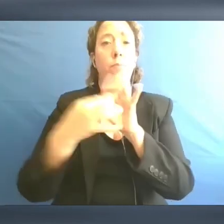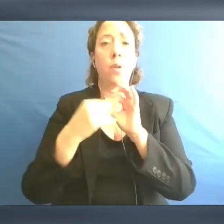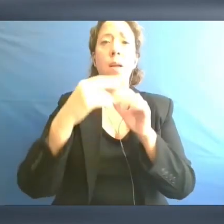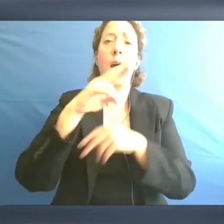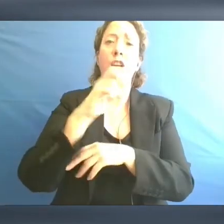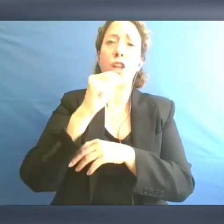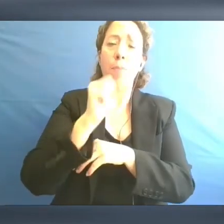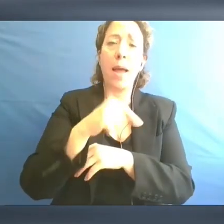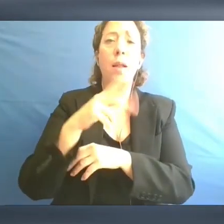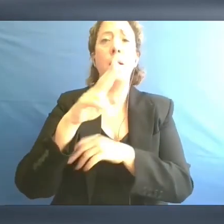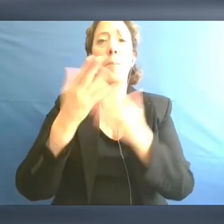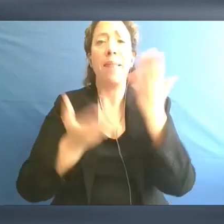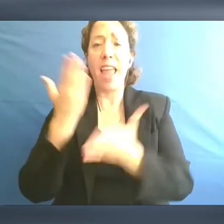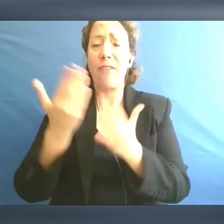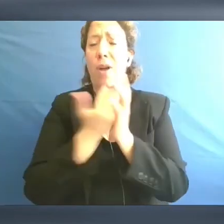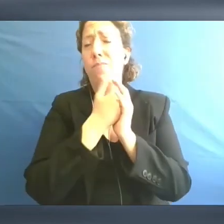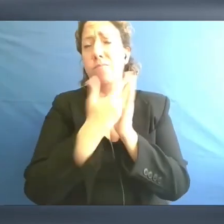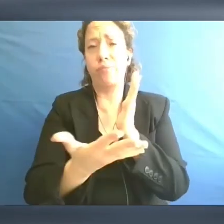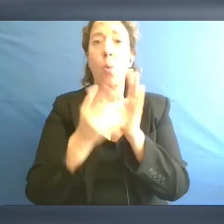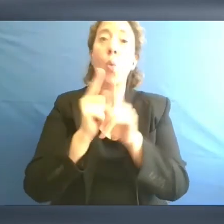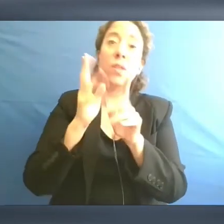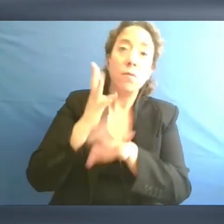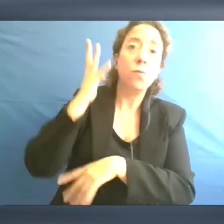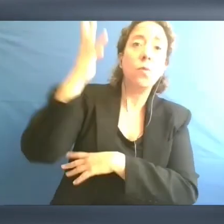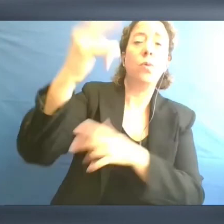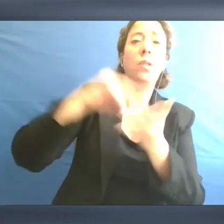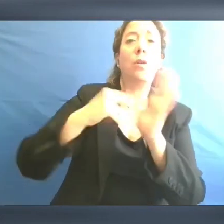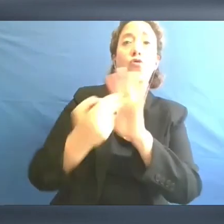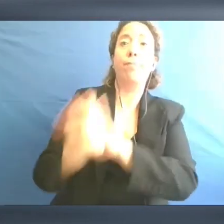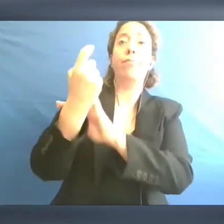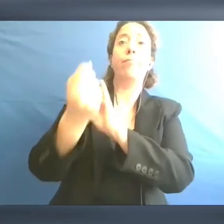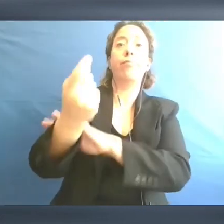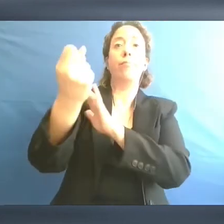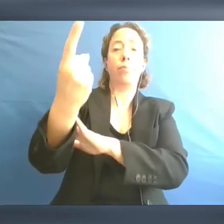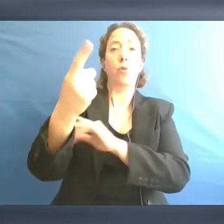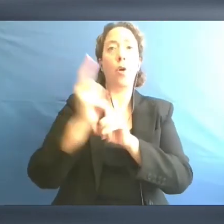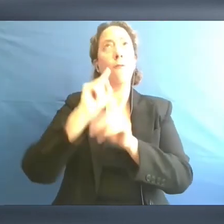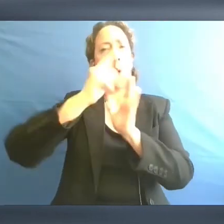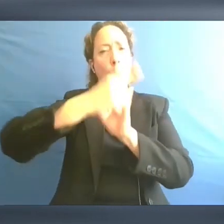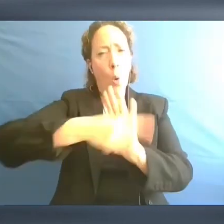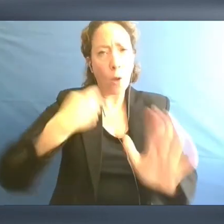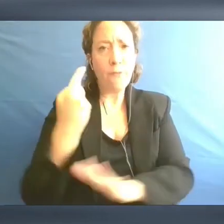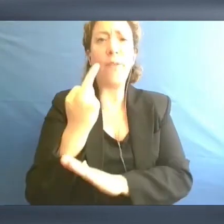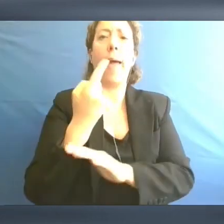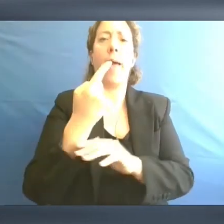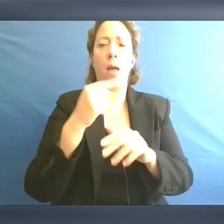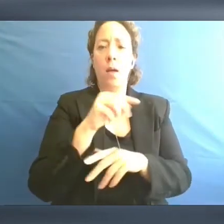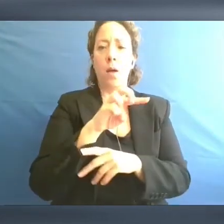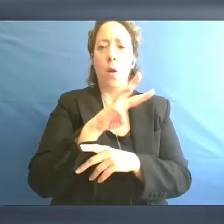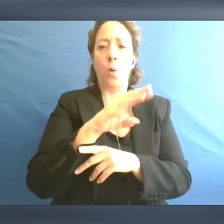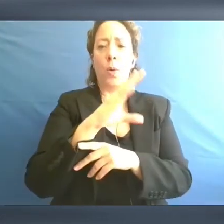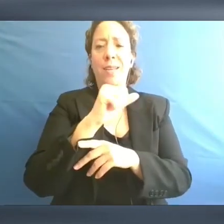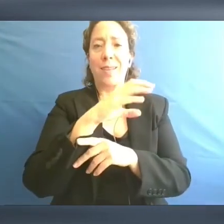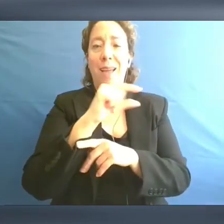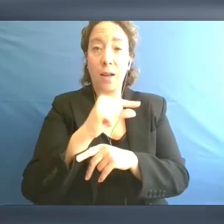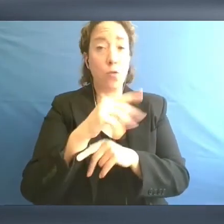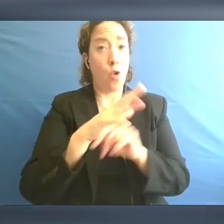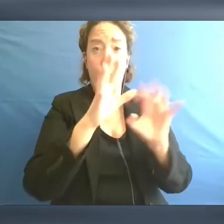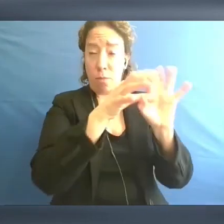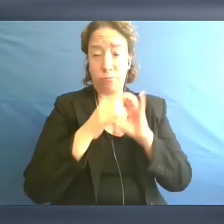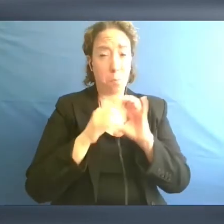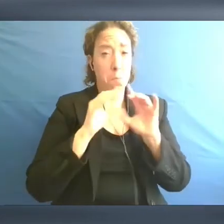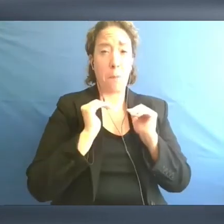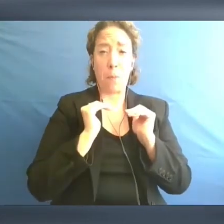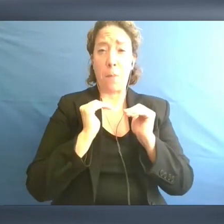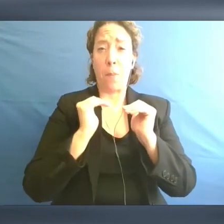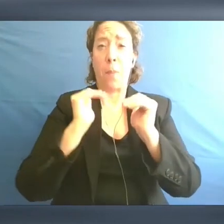PDF, etc., mais aussi aux technologies futures. Si une nouvelle technologie fait son apparition, on n'a pas besoin de réécrire WCAG, on peut continuer d'utiliser le même texte, donc ça c'est bien